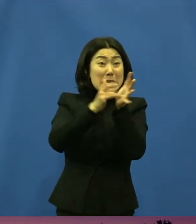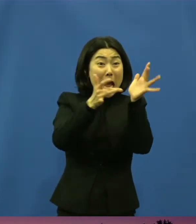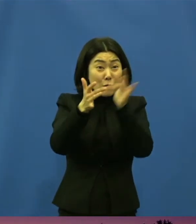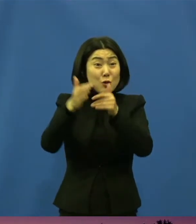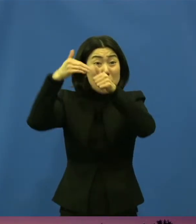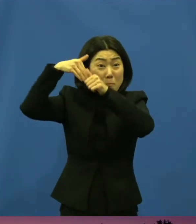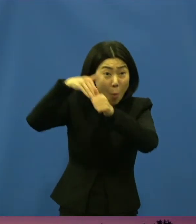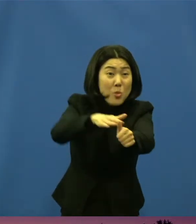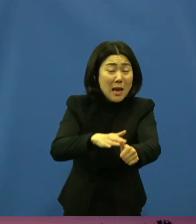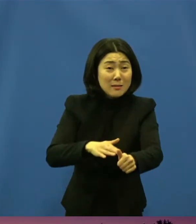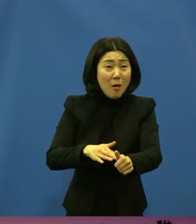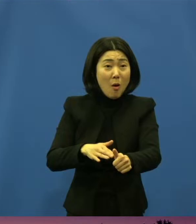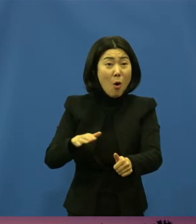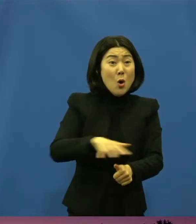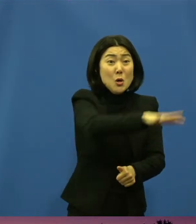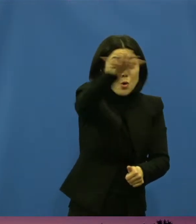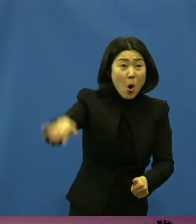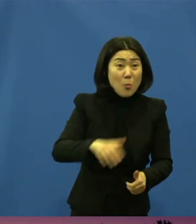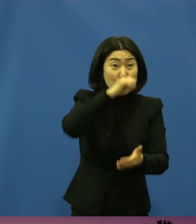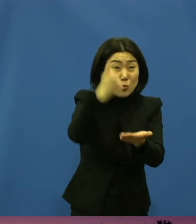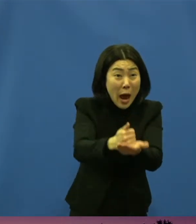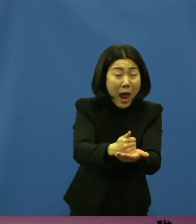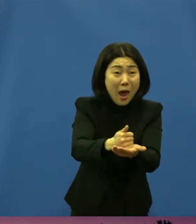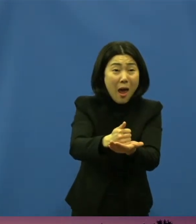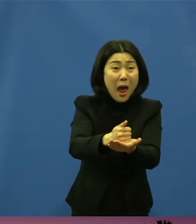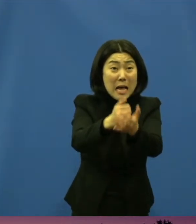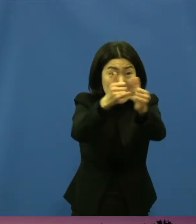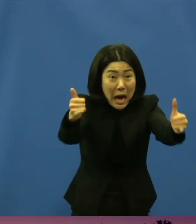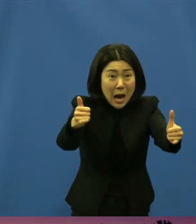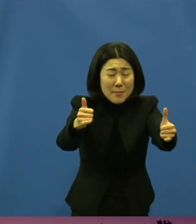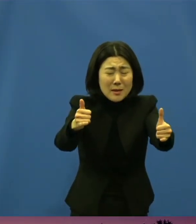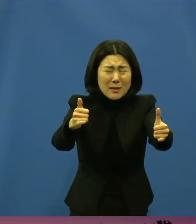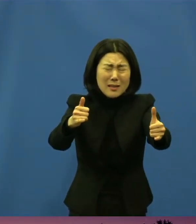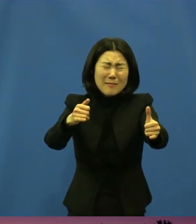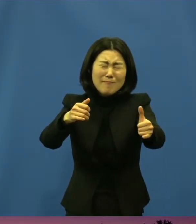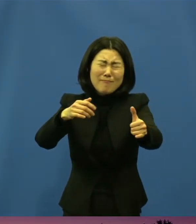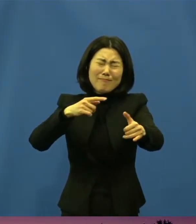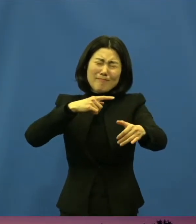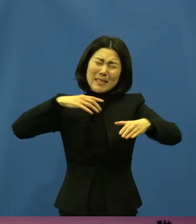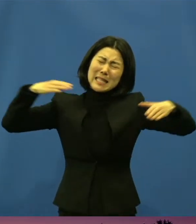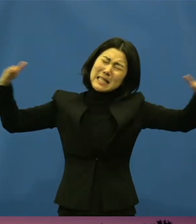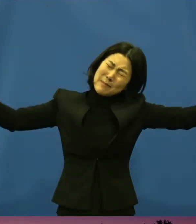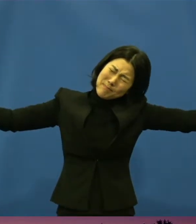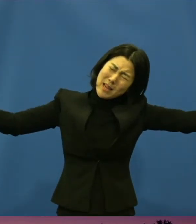여러분, 세상 안에는 구조적으로 죄의 시스템이 돌아가고 있어요.